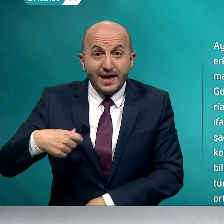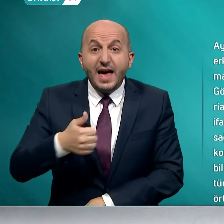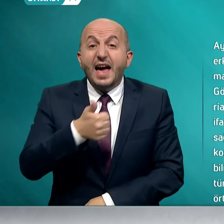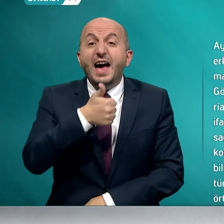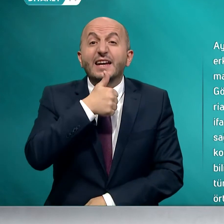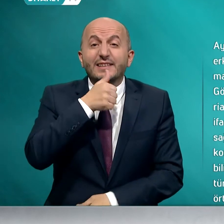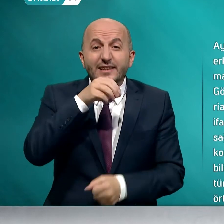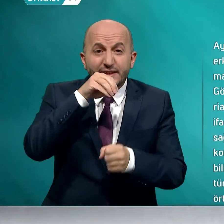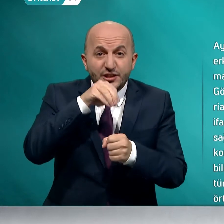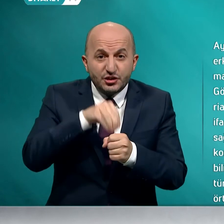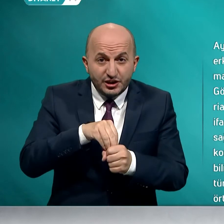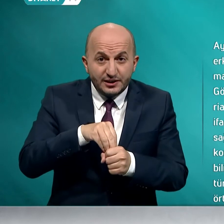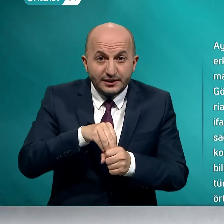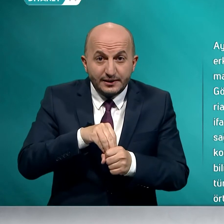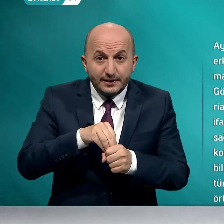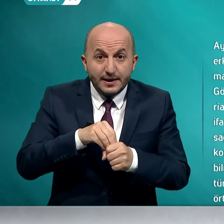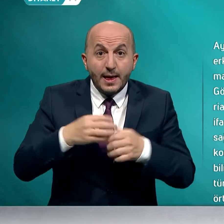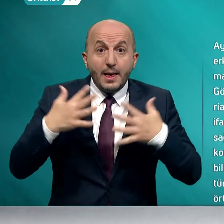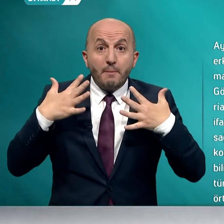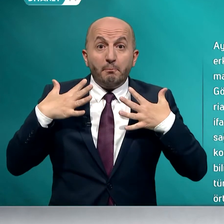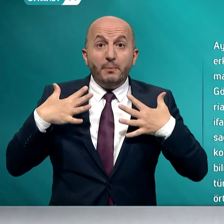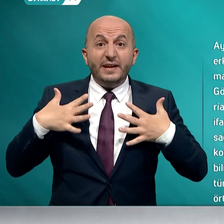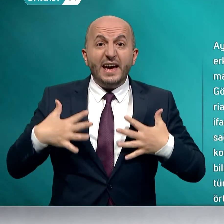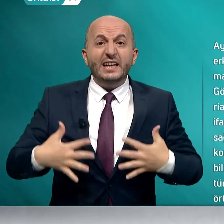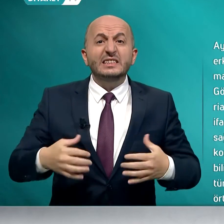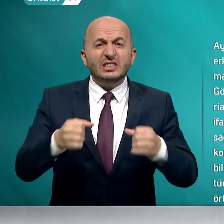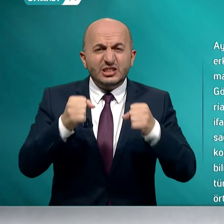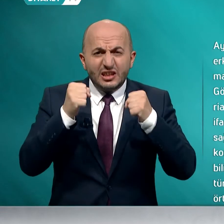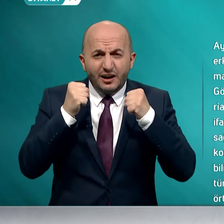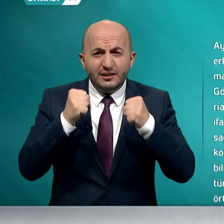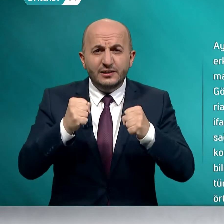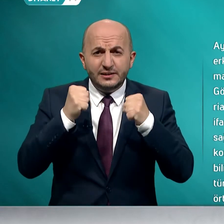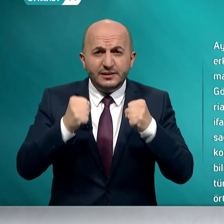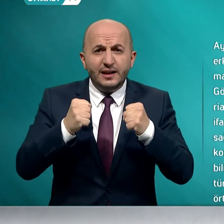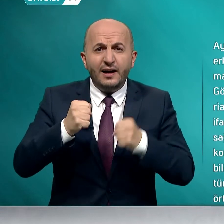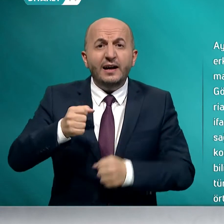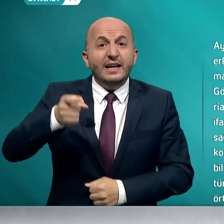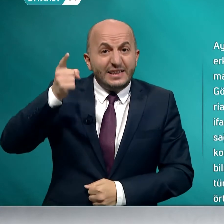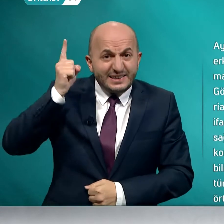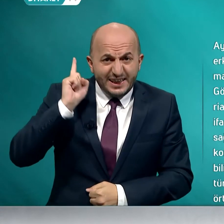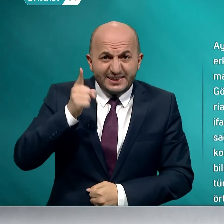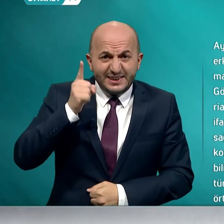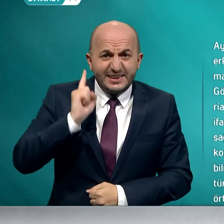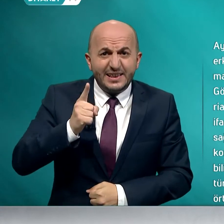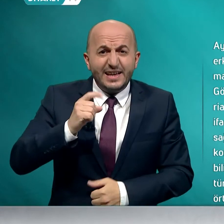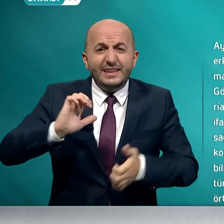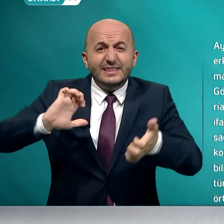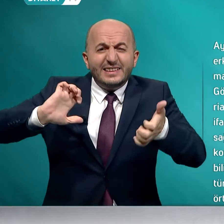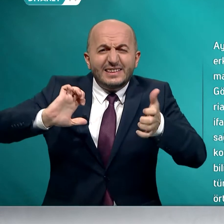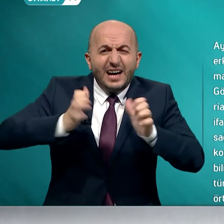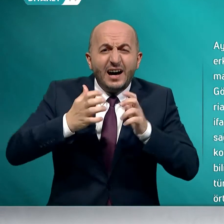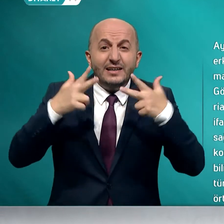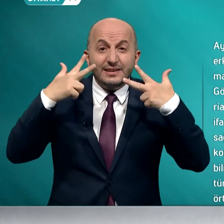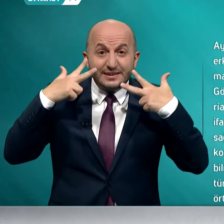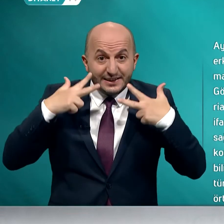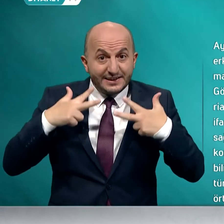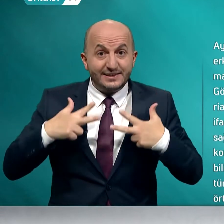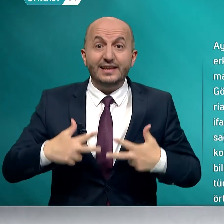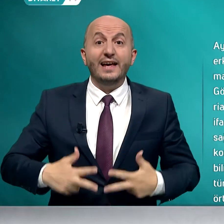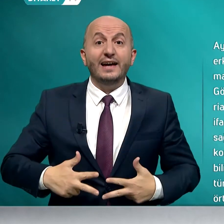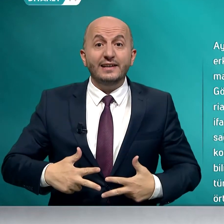Özellikle erkekler için beden sağlığını da tehdit eden